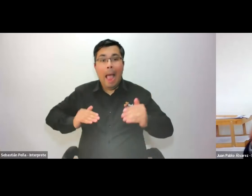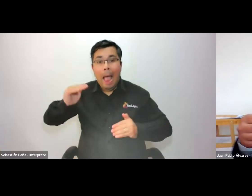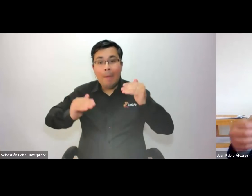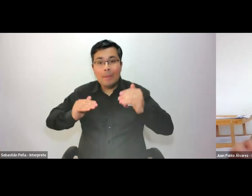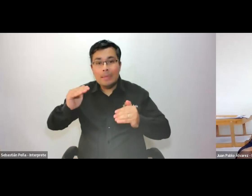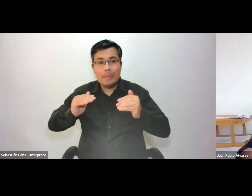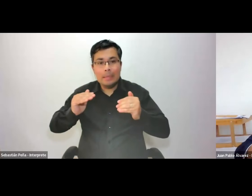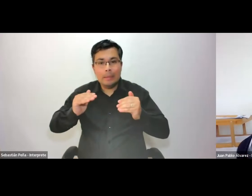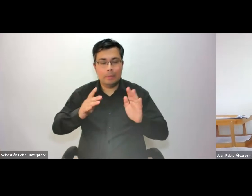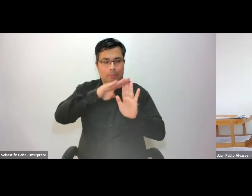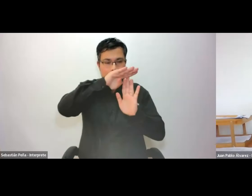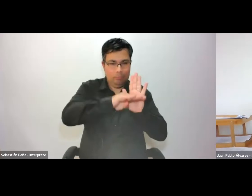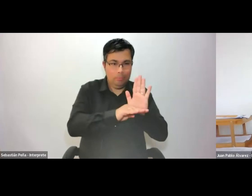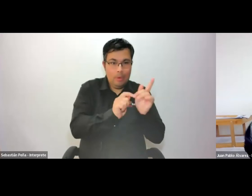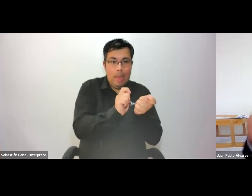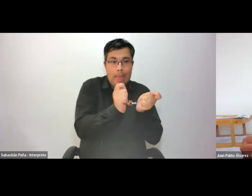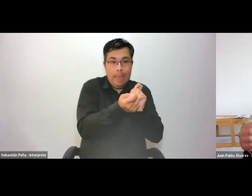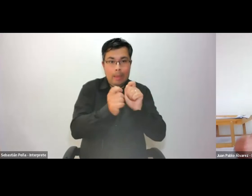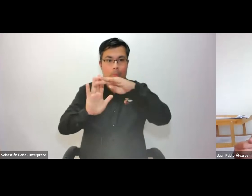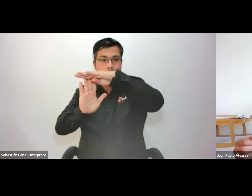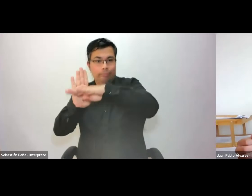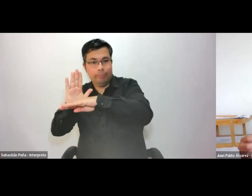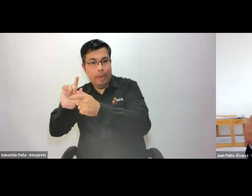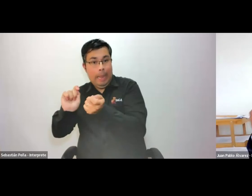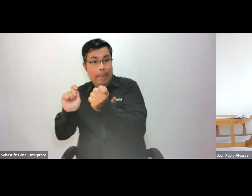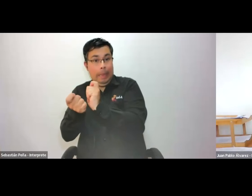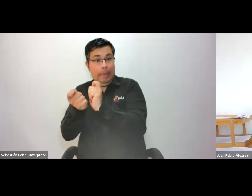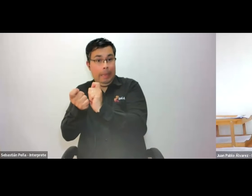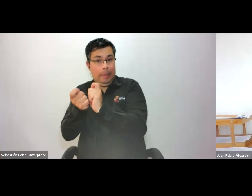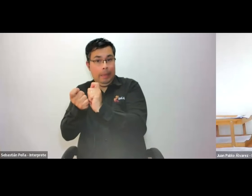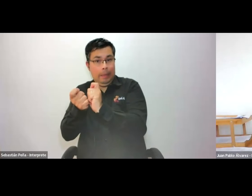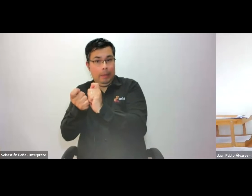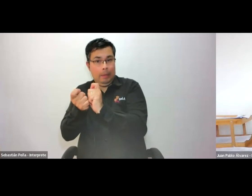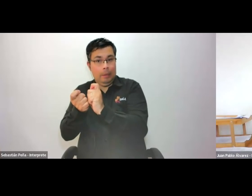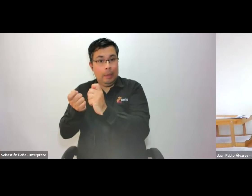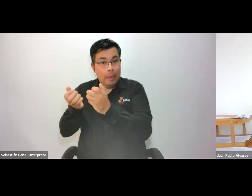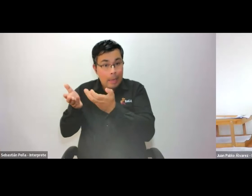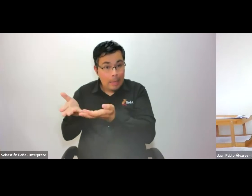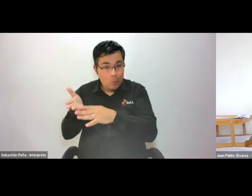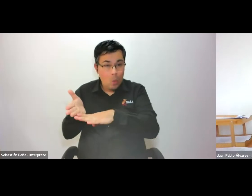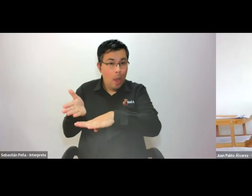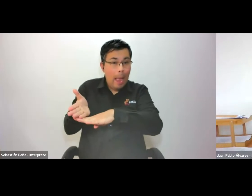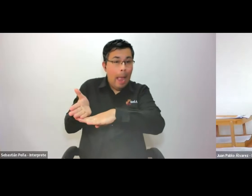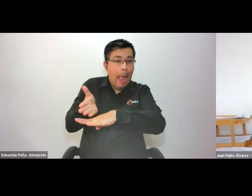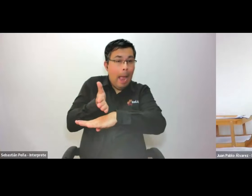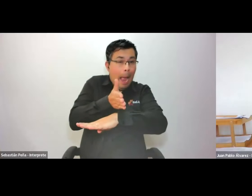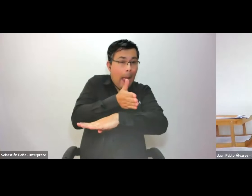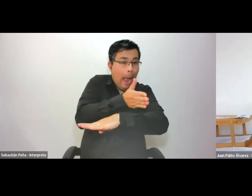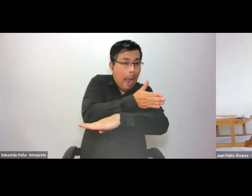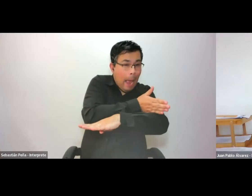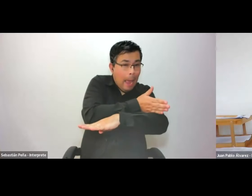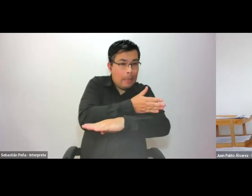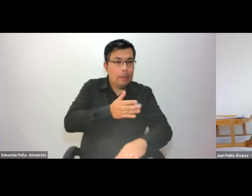estos reglamentos internos o los ajustes que hacemos a estos reglamentos internos no tuvieron una fase previa de construcción